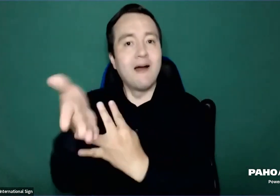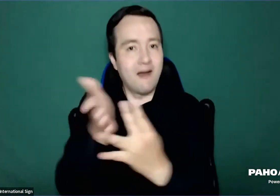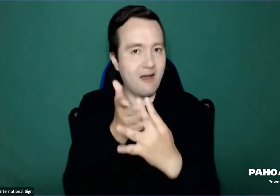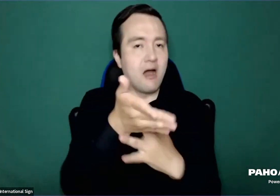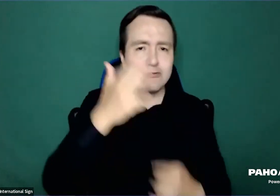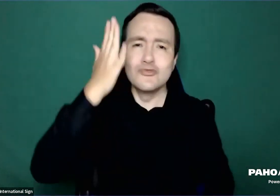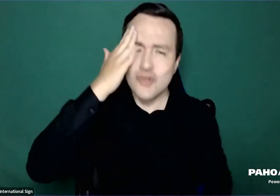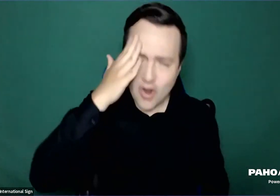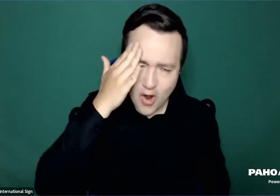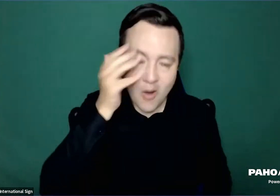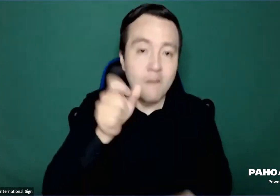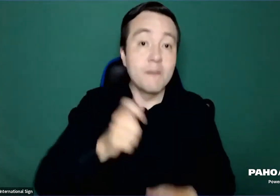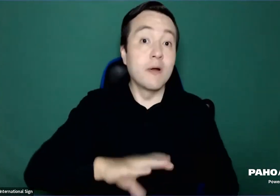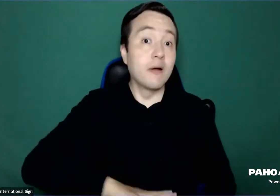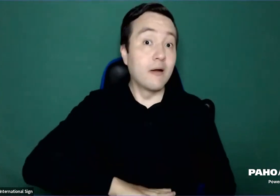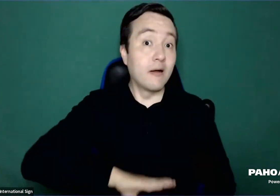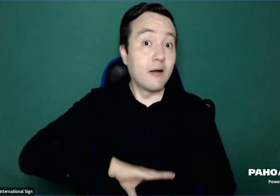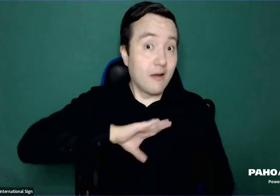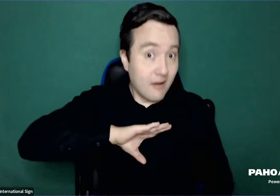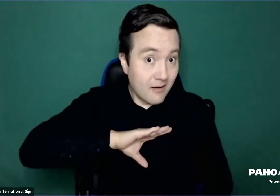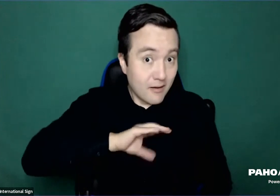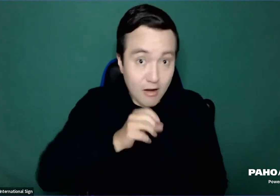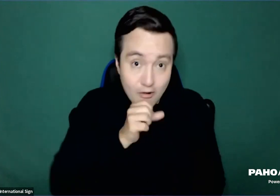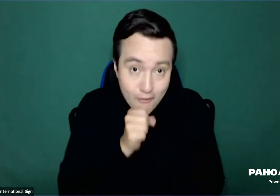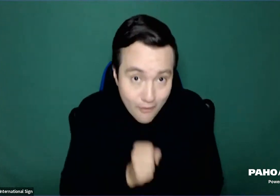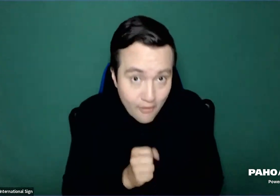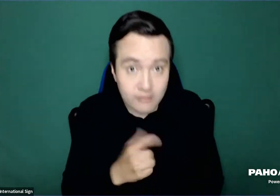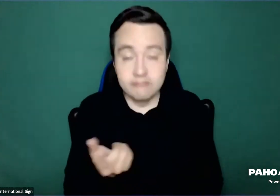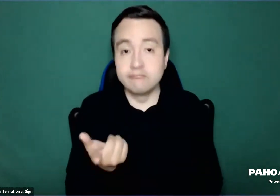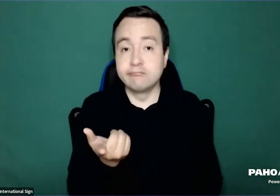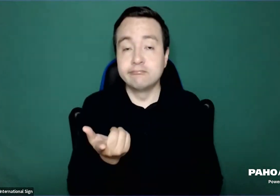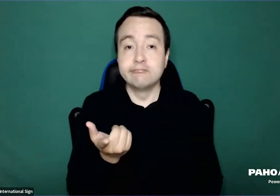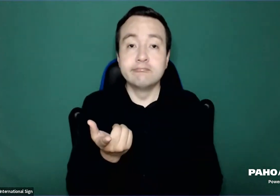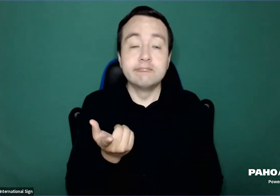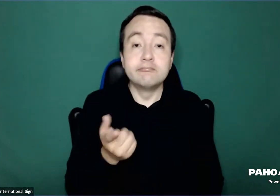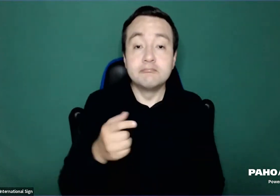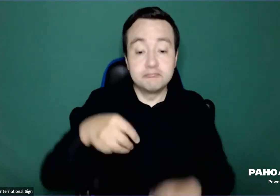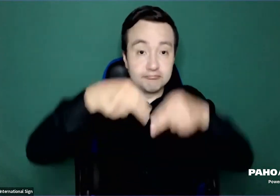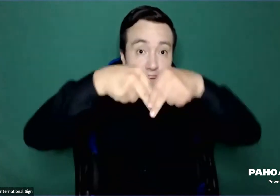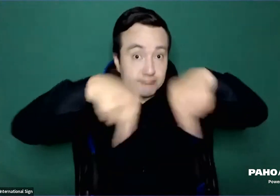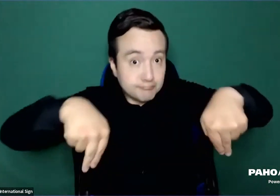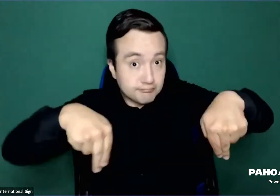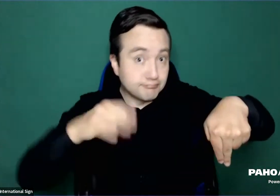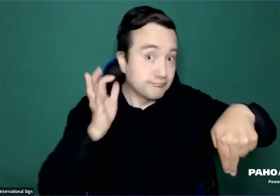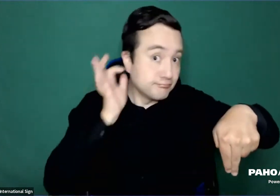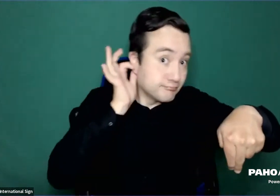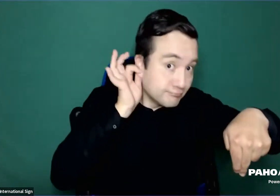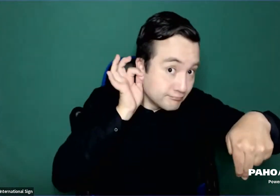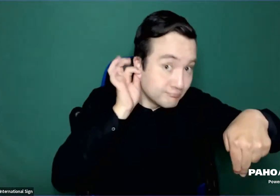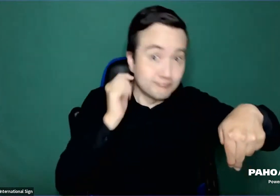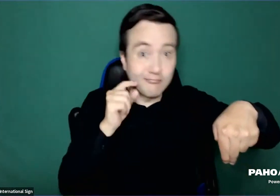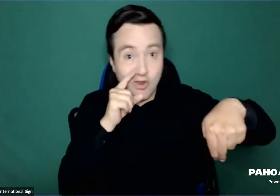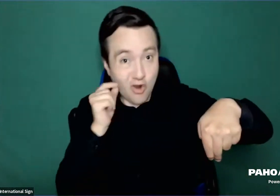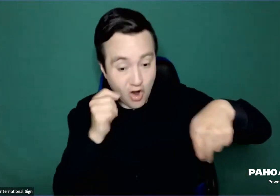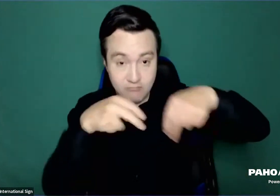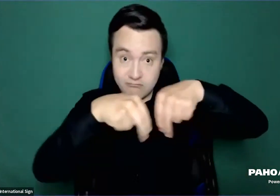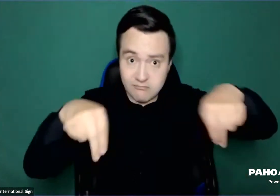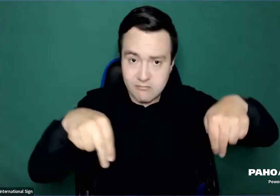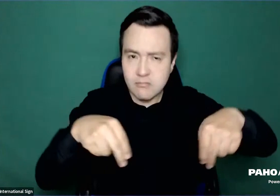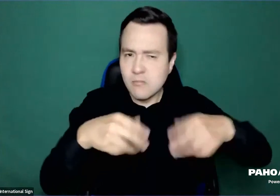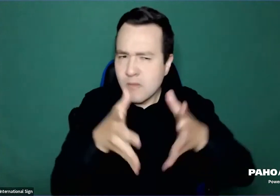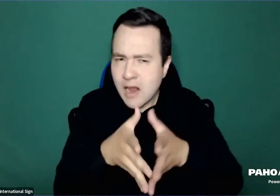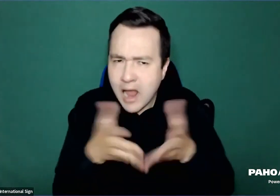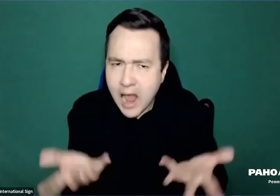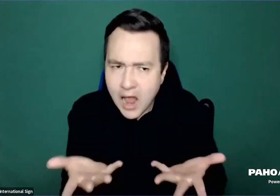e condição de saúde prévia. E, em especial, como afeta a los grupos de populações mais vulneráveis,